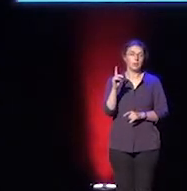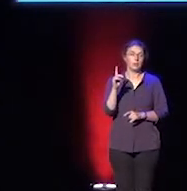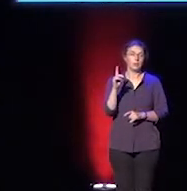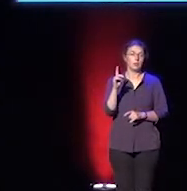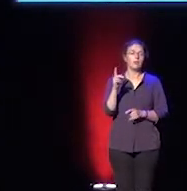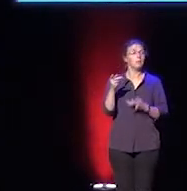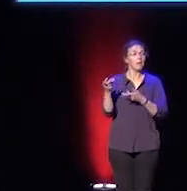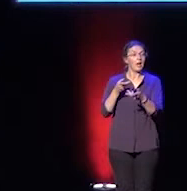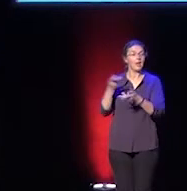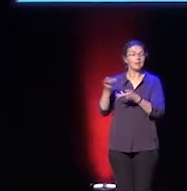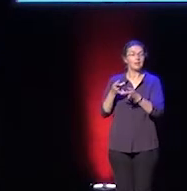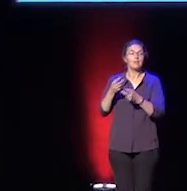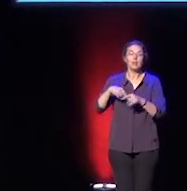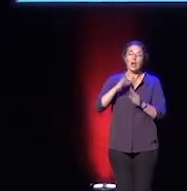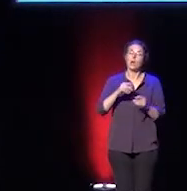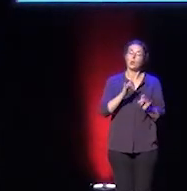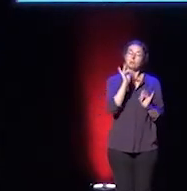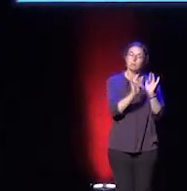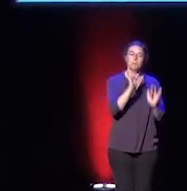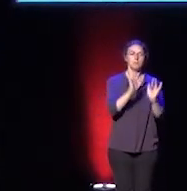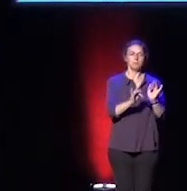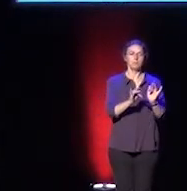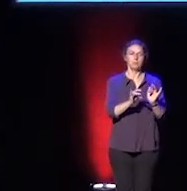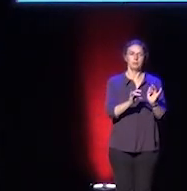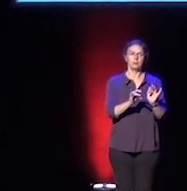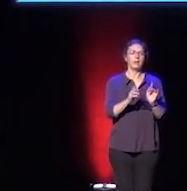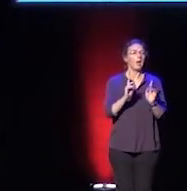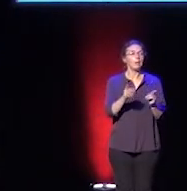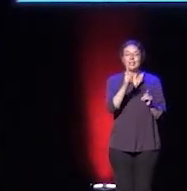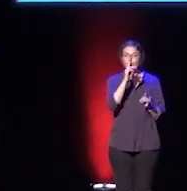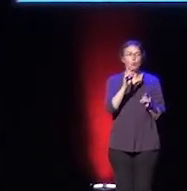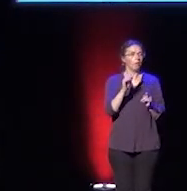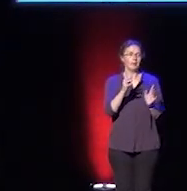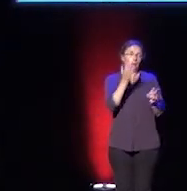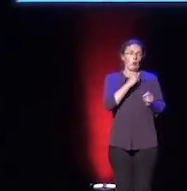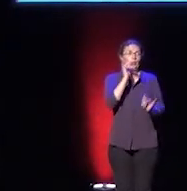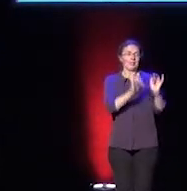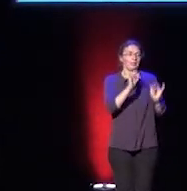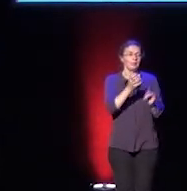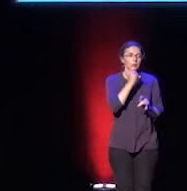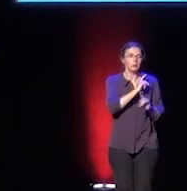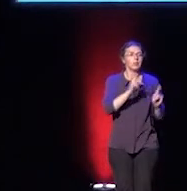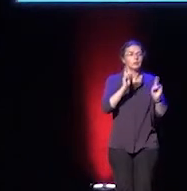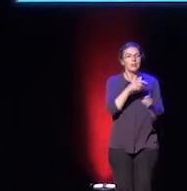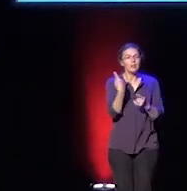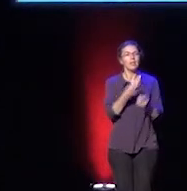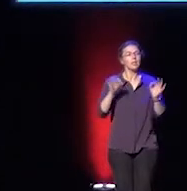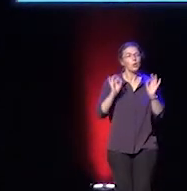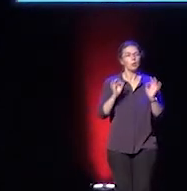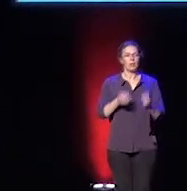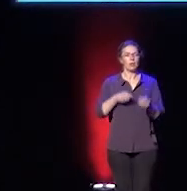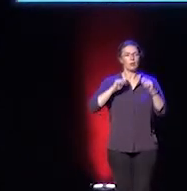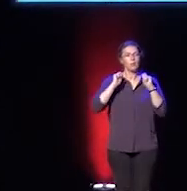beratend tätig, wir bemängeln, wir kritisieren, aber nicht nur um des Kritisierens willen, sondern wir machen ganz konkrete